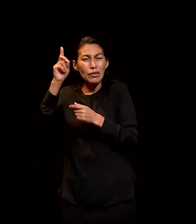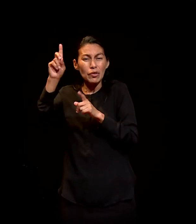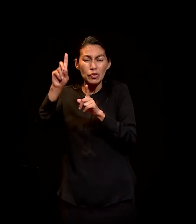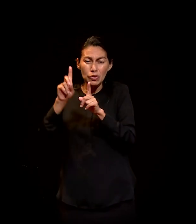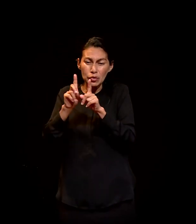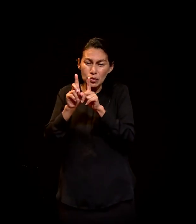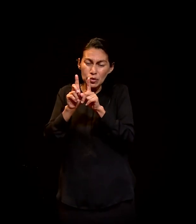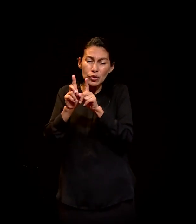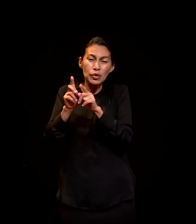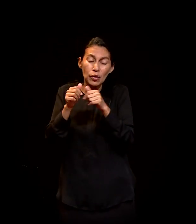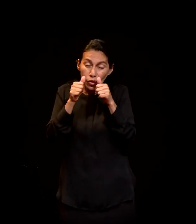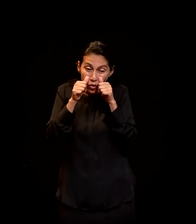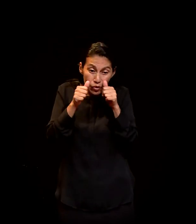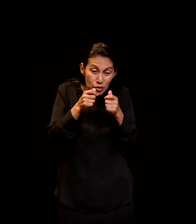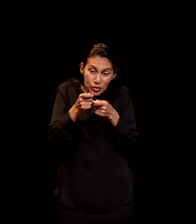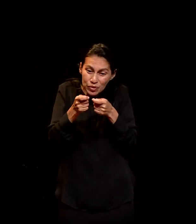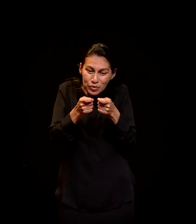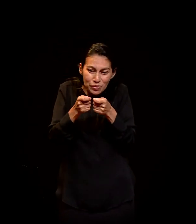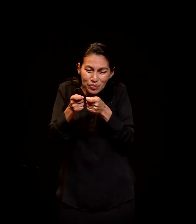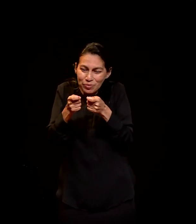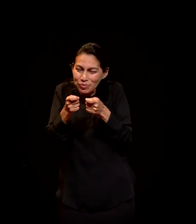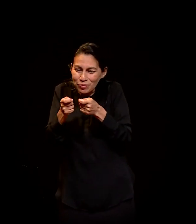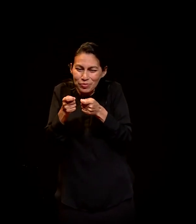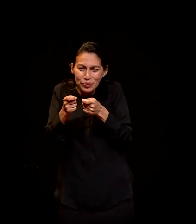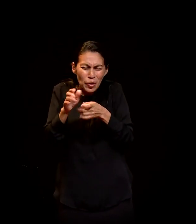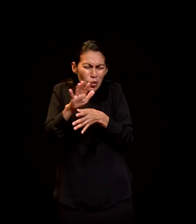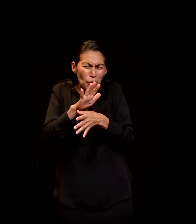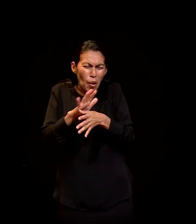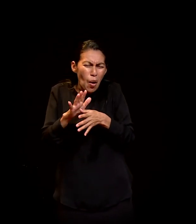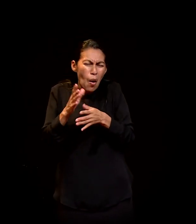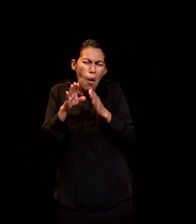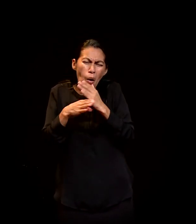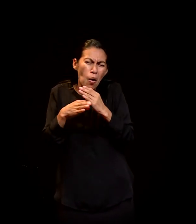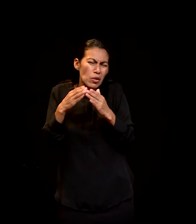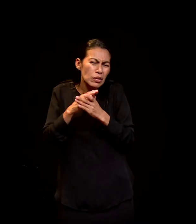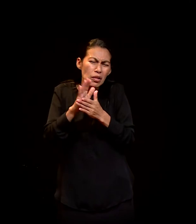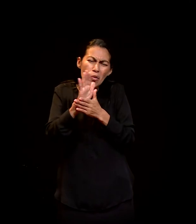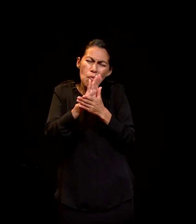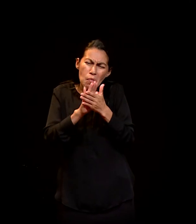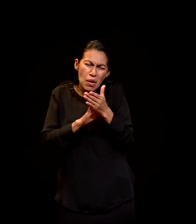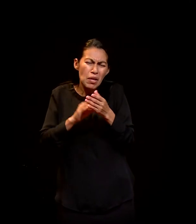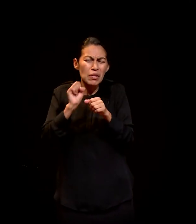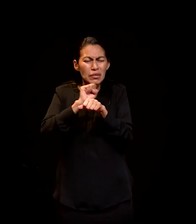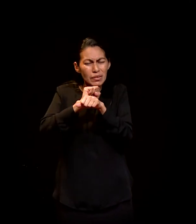el control de los de los pequeños detalles tenemos